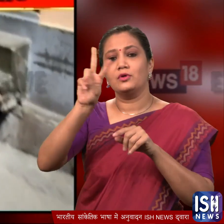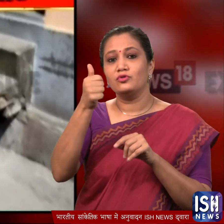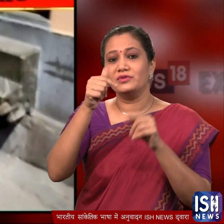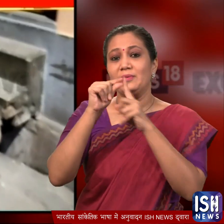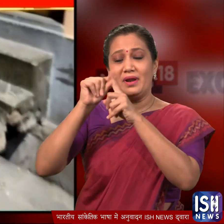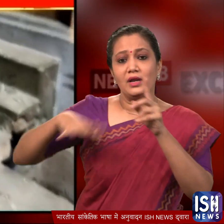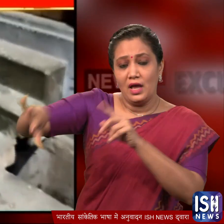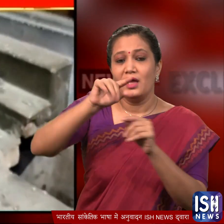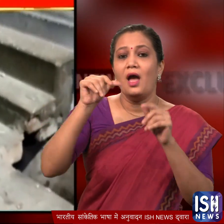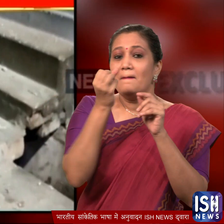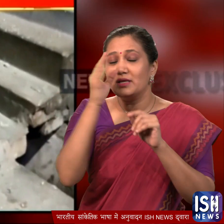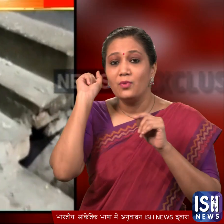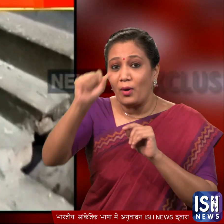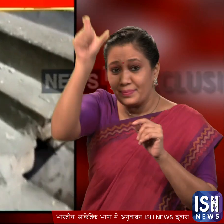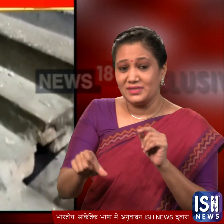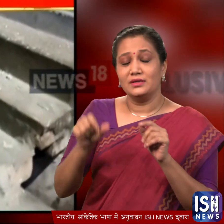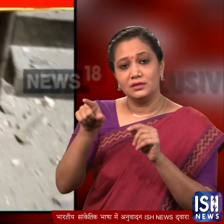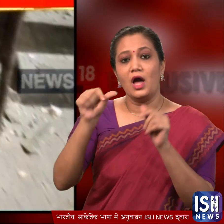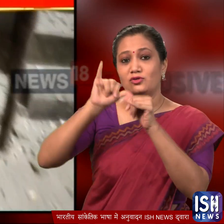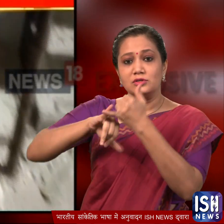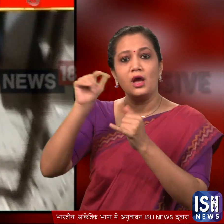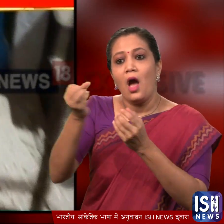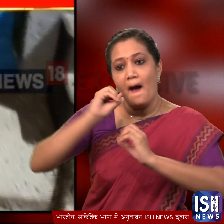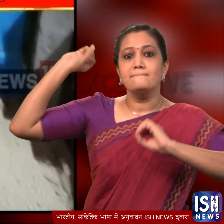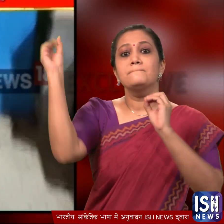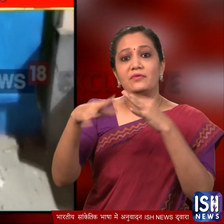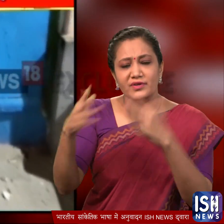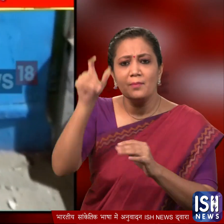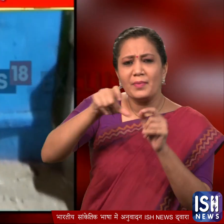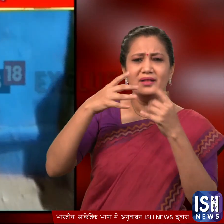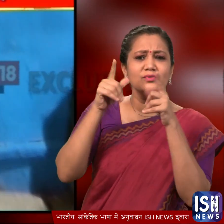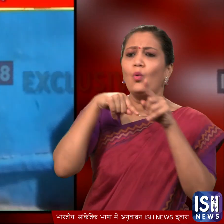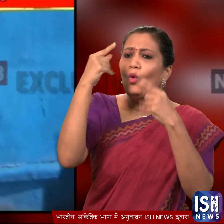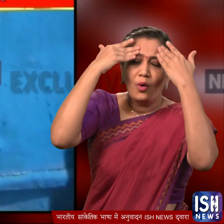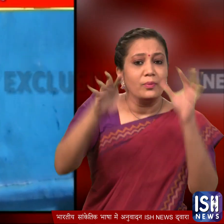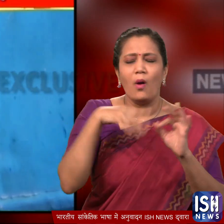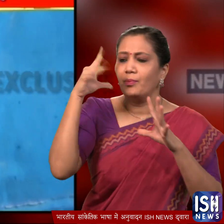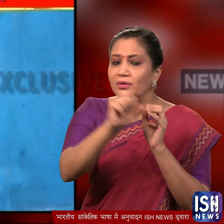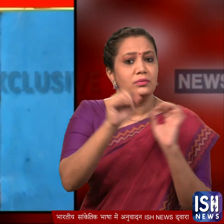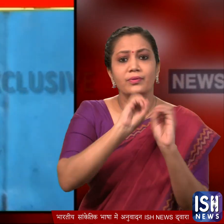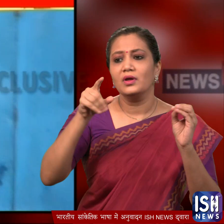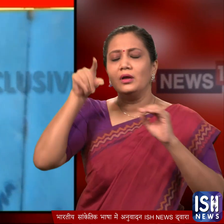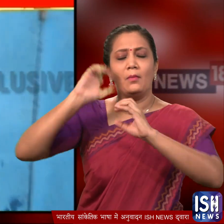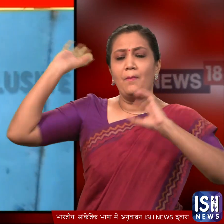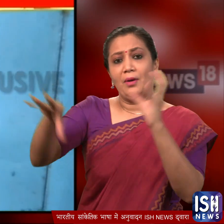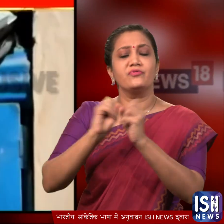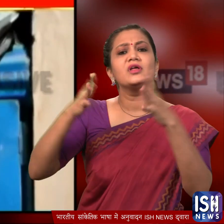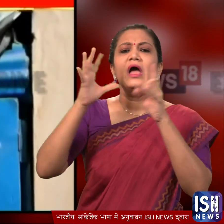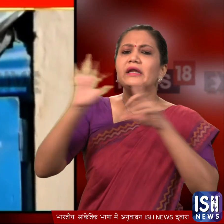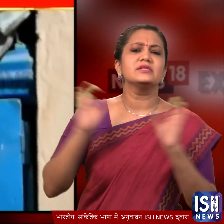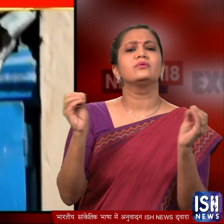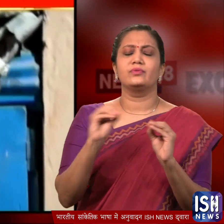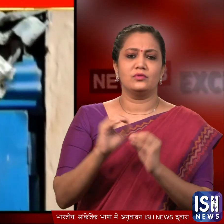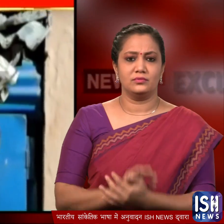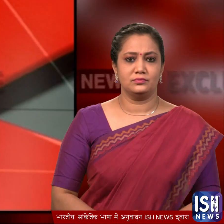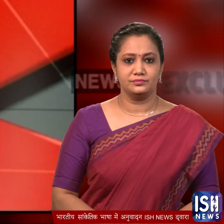परगना में बीजेपी सांसद अर्जुन सिंह के घर के पास बम फेंके गए। अज्ञात लोग बम फेंककर फरार हो गए। गनीमत यह रही कि कोई बड़ा